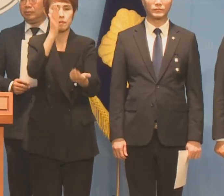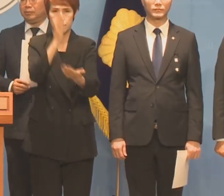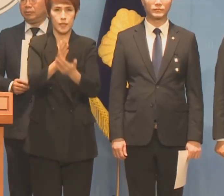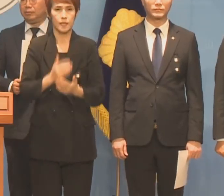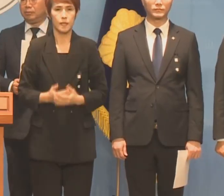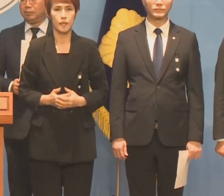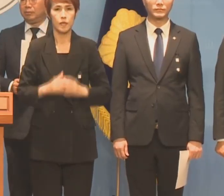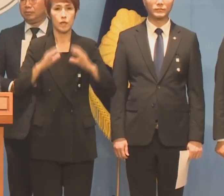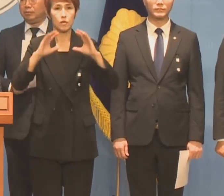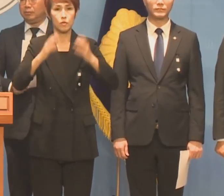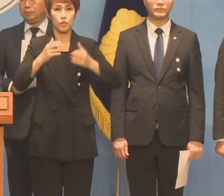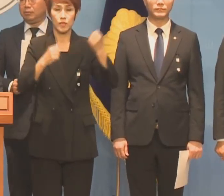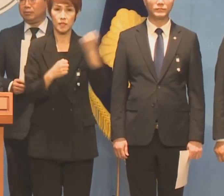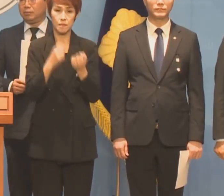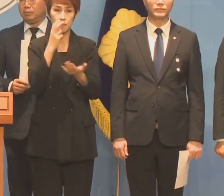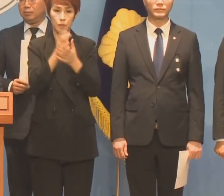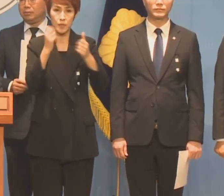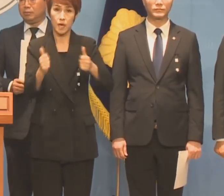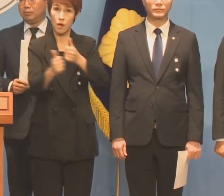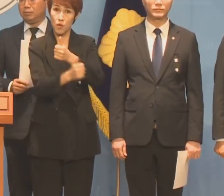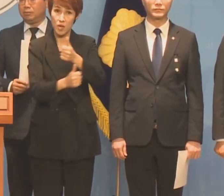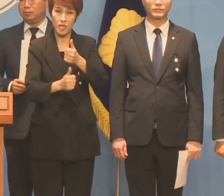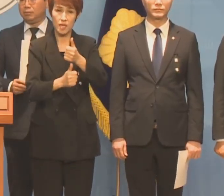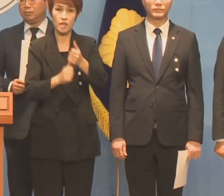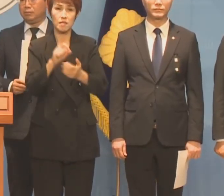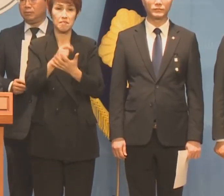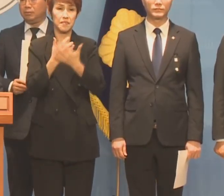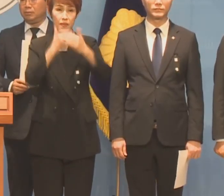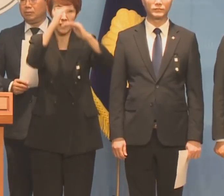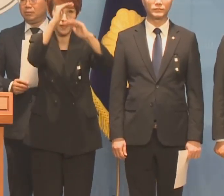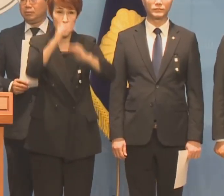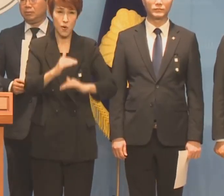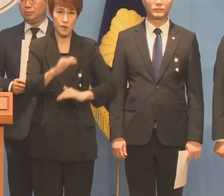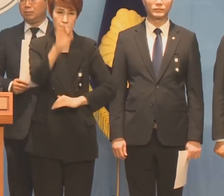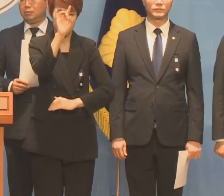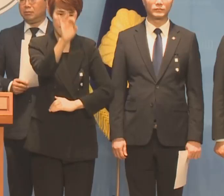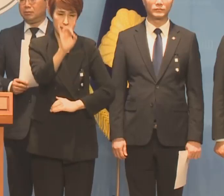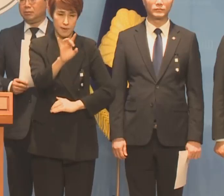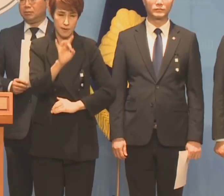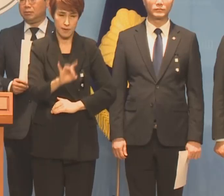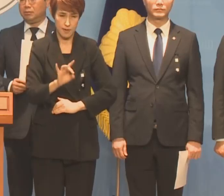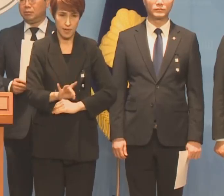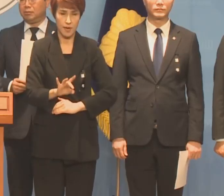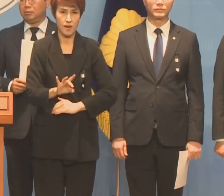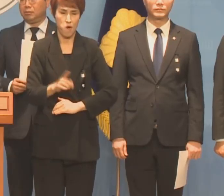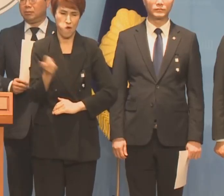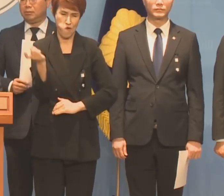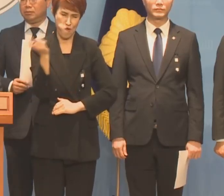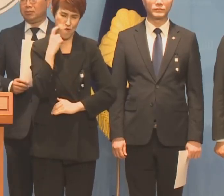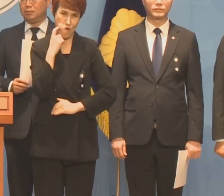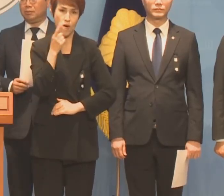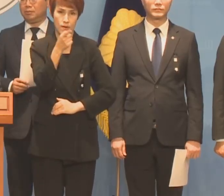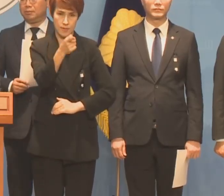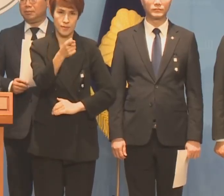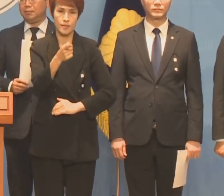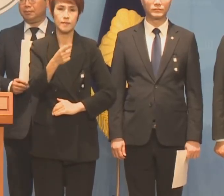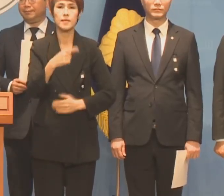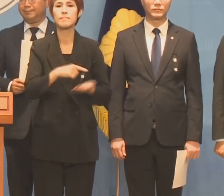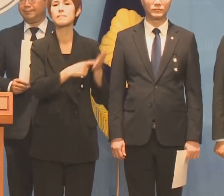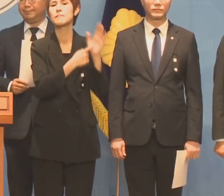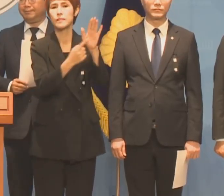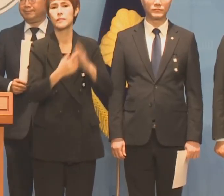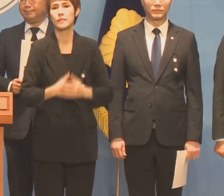국힘 법사위원들이 한 기자회견 내용은 하나 다 새빨간 거짓말임을